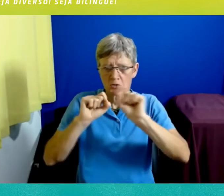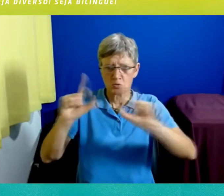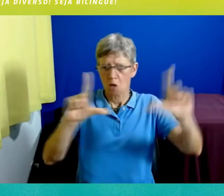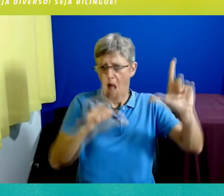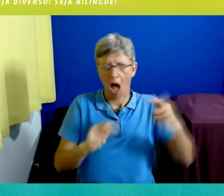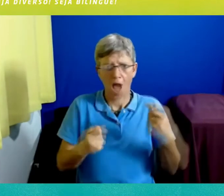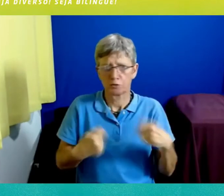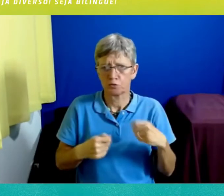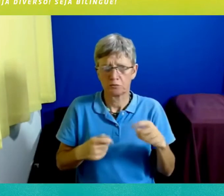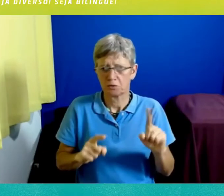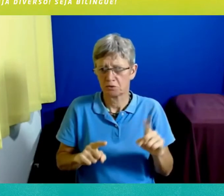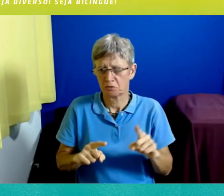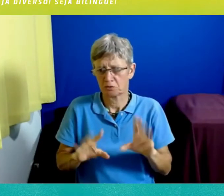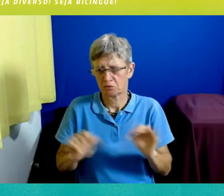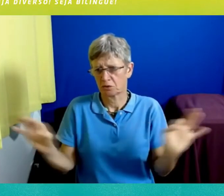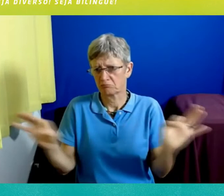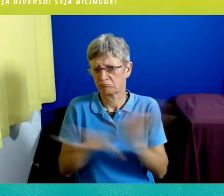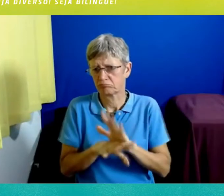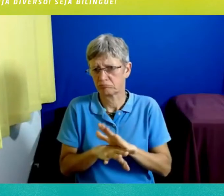É que ela não